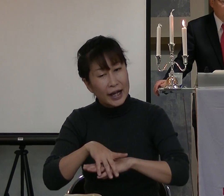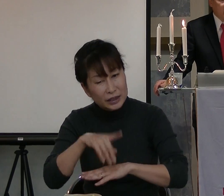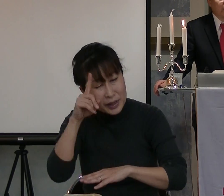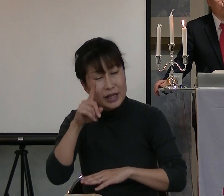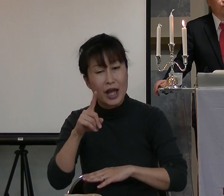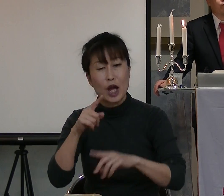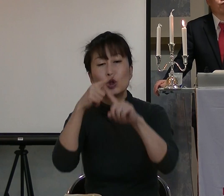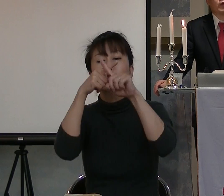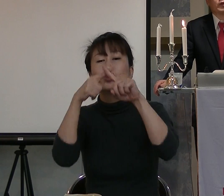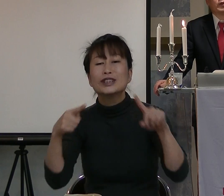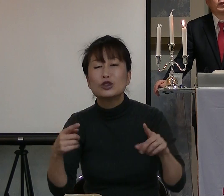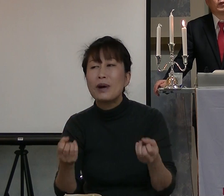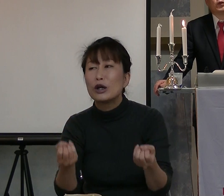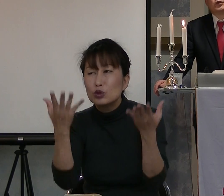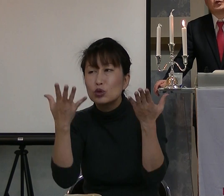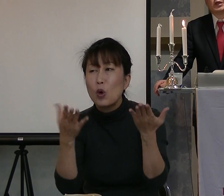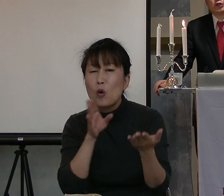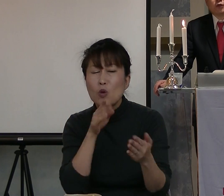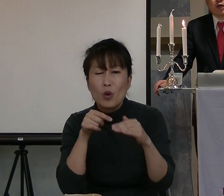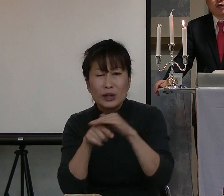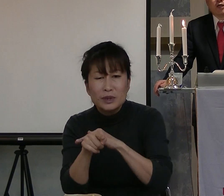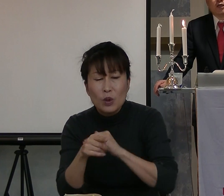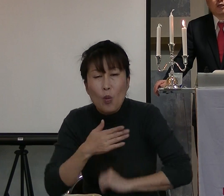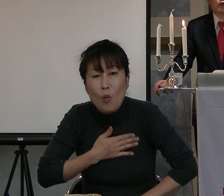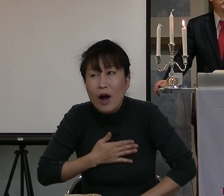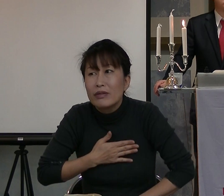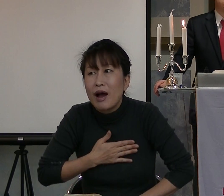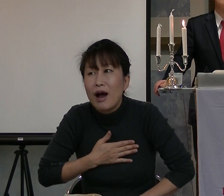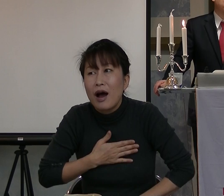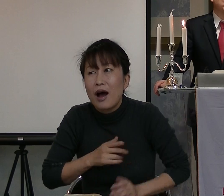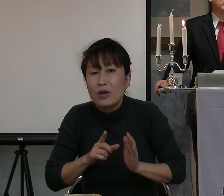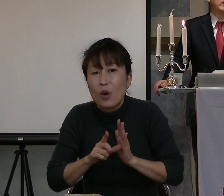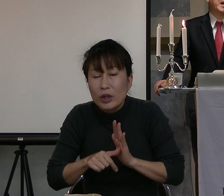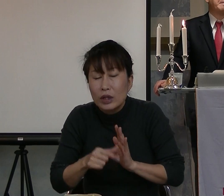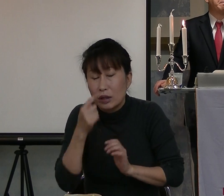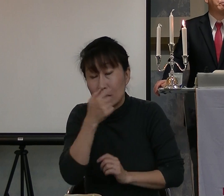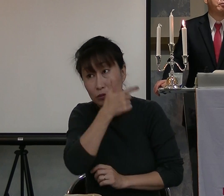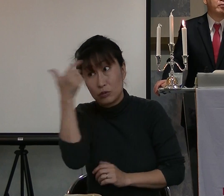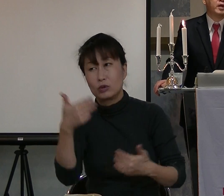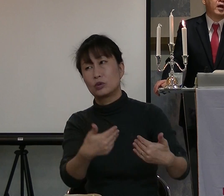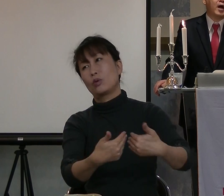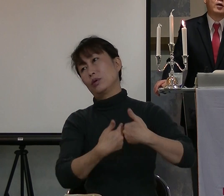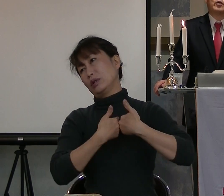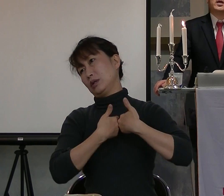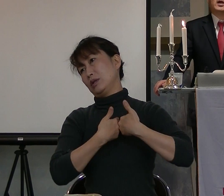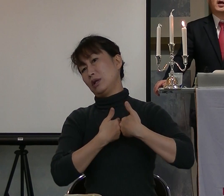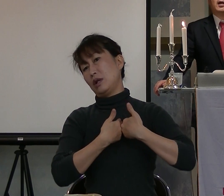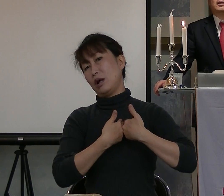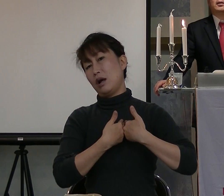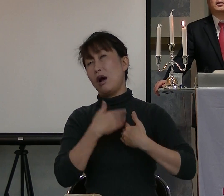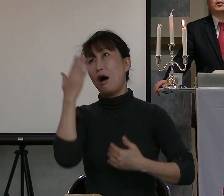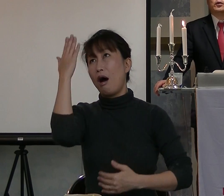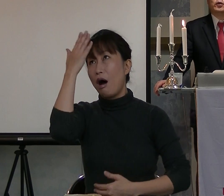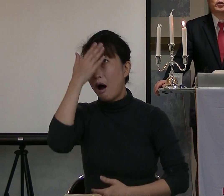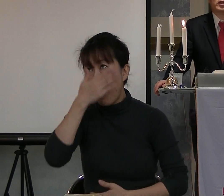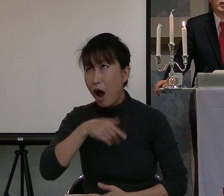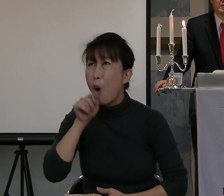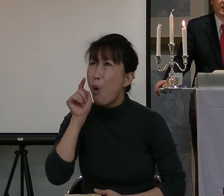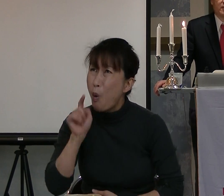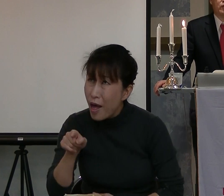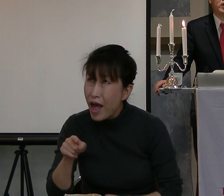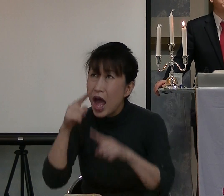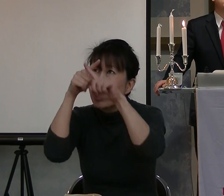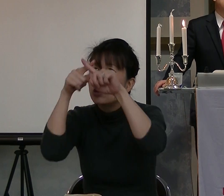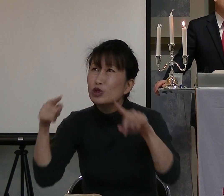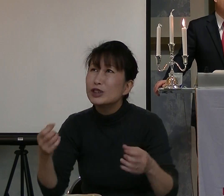時に本当に私は衝撃でしょうか。これが本当のクリス